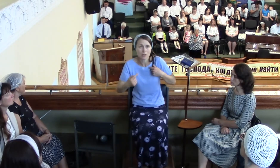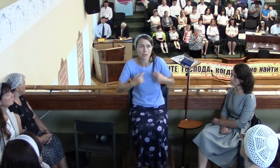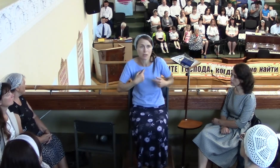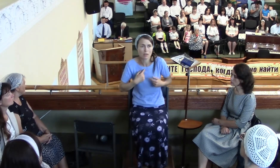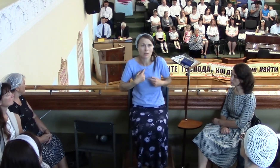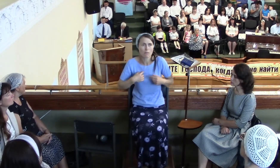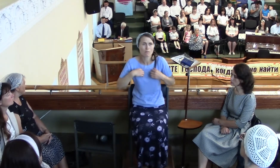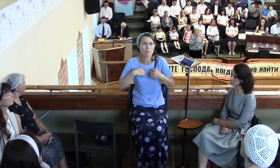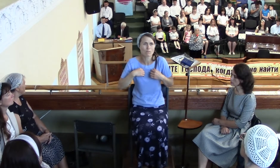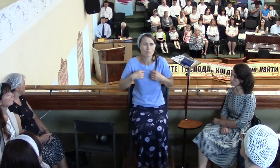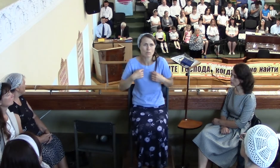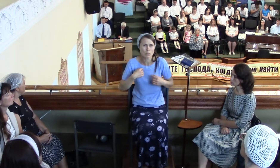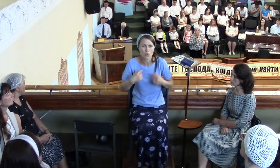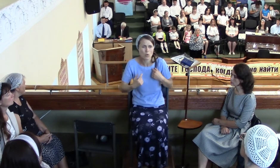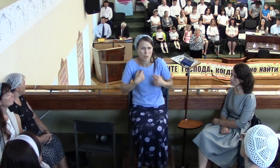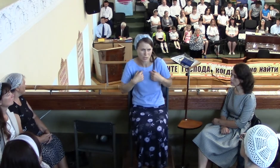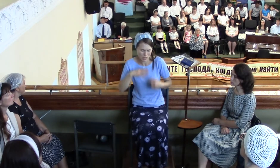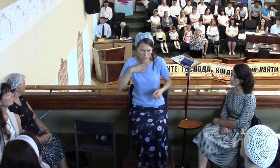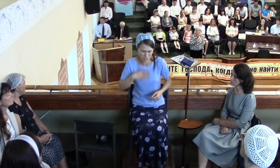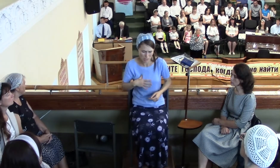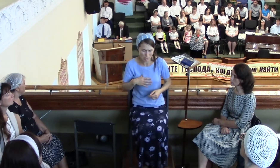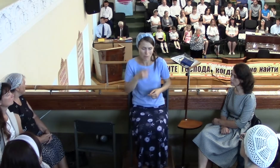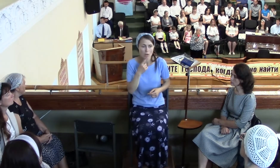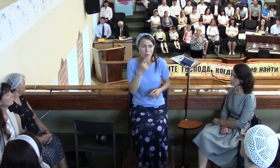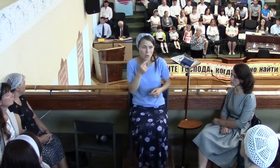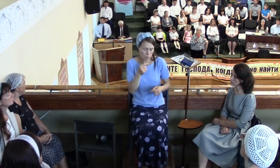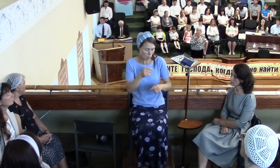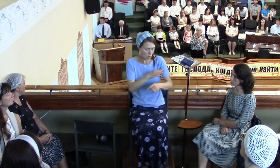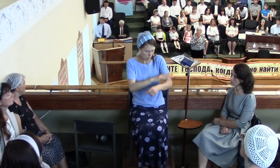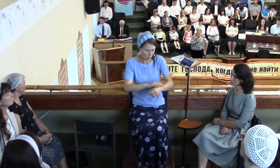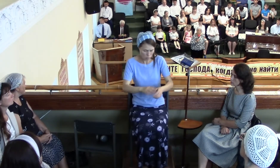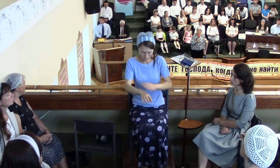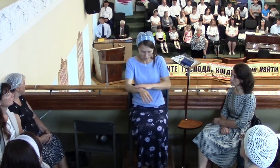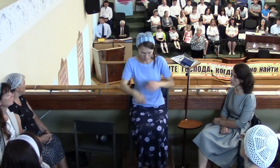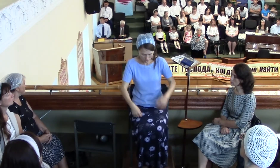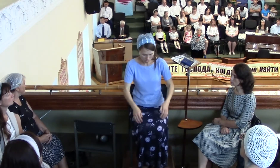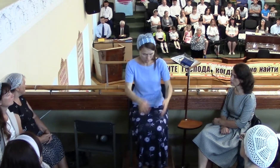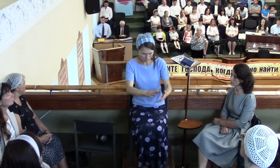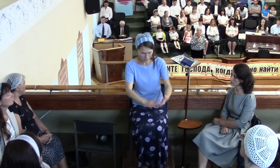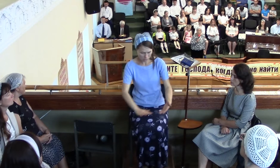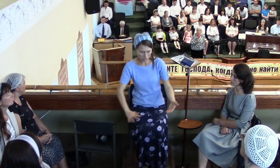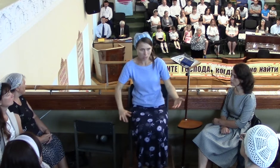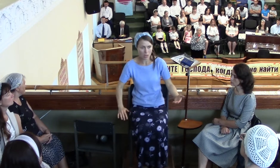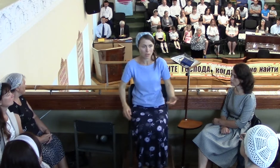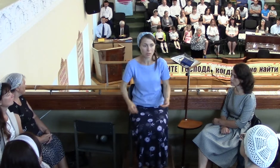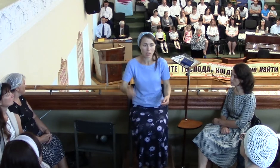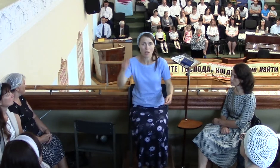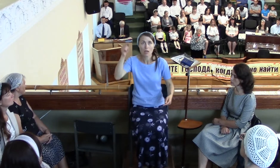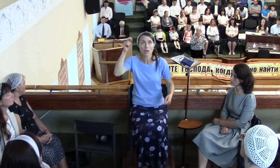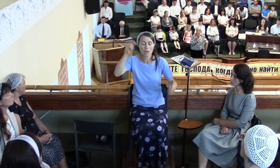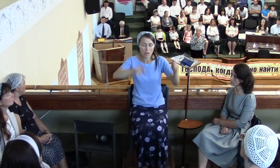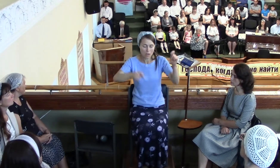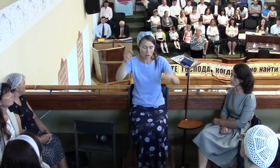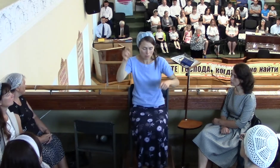уста, как кровь по рукам и ногам истекает и падает каплями